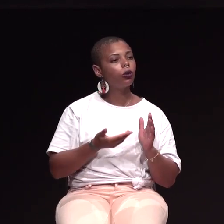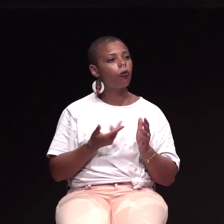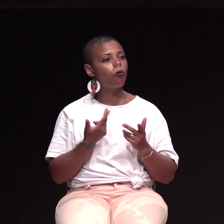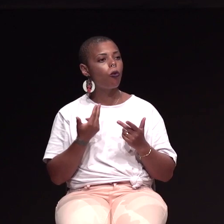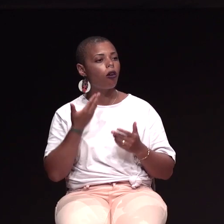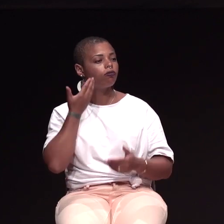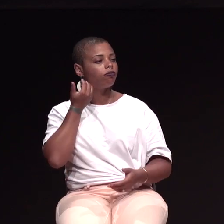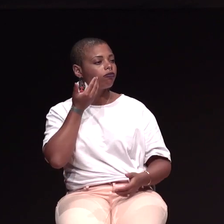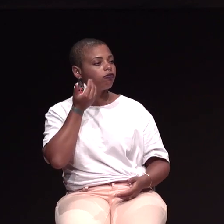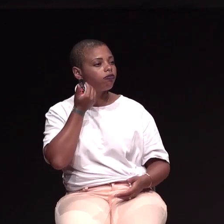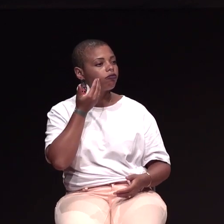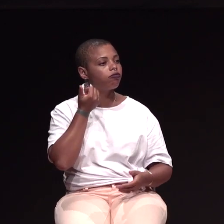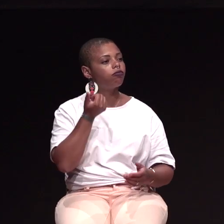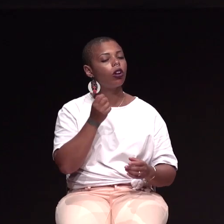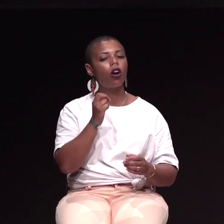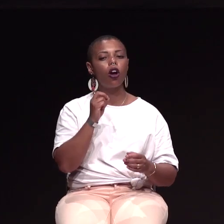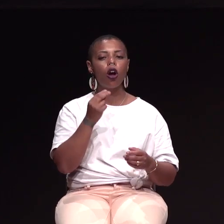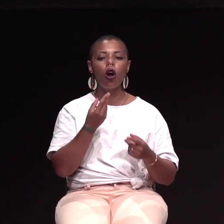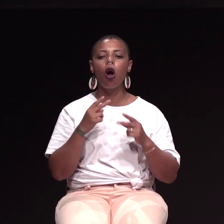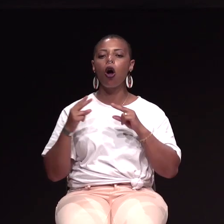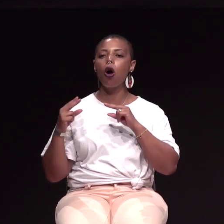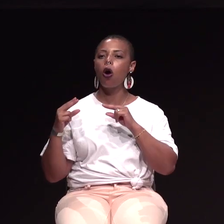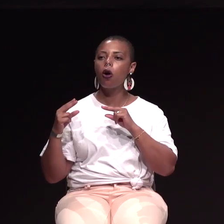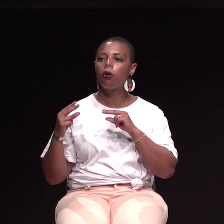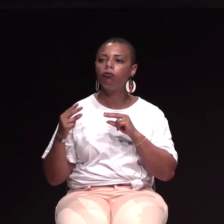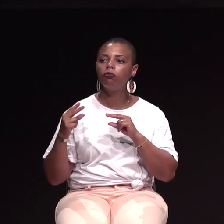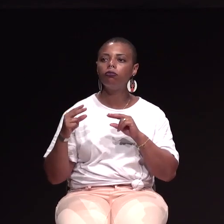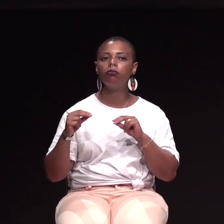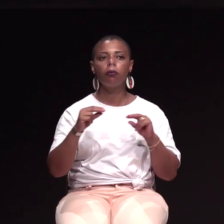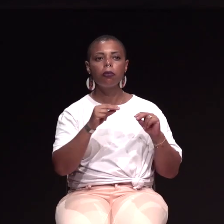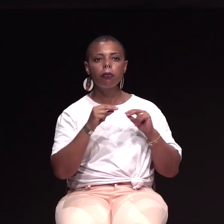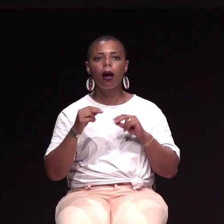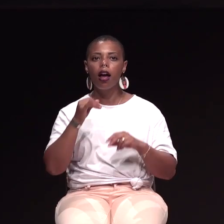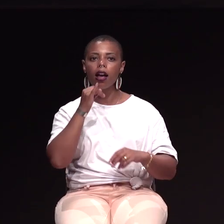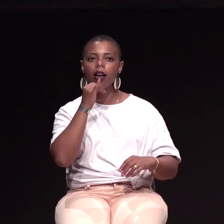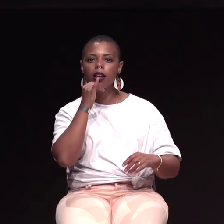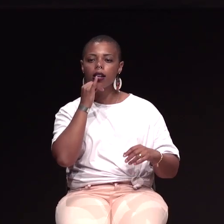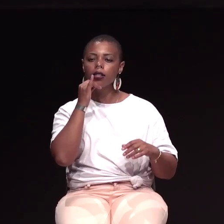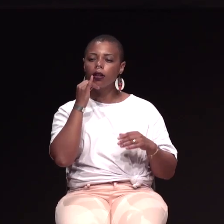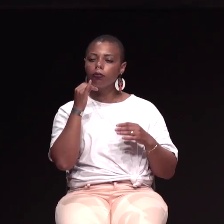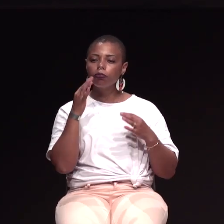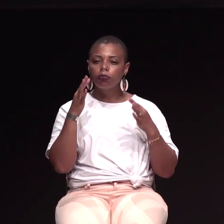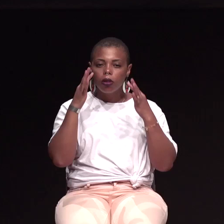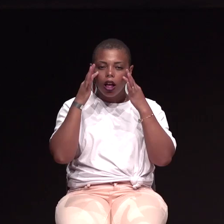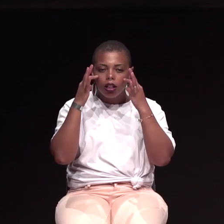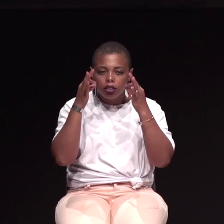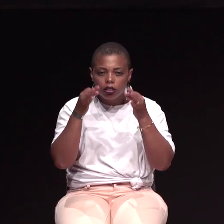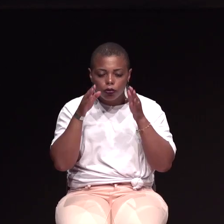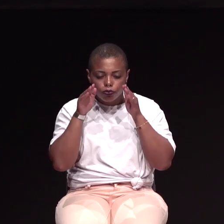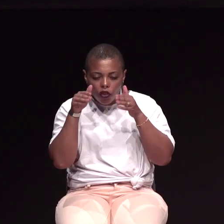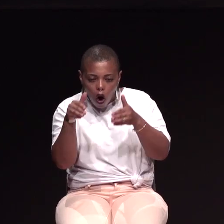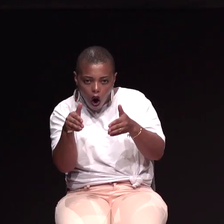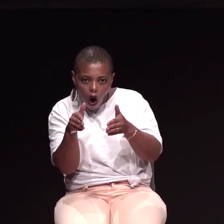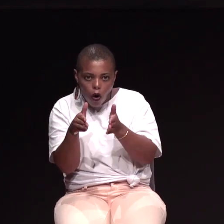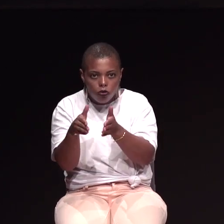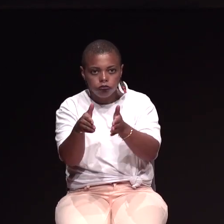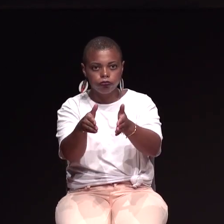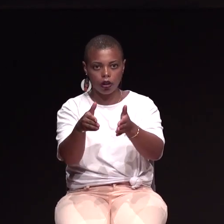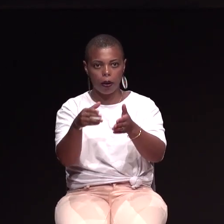conversas mais dirigidas, com uma escuta refinada, né,